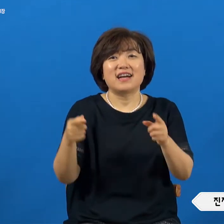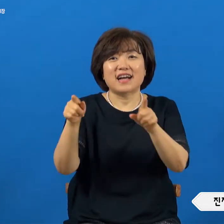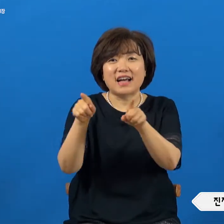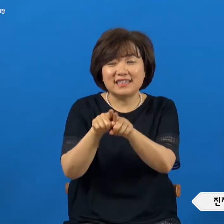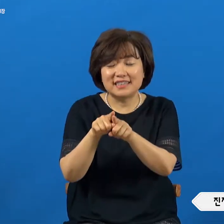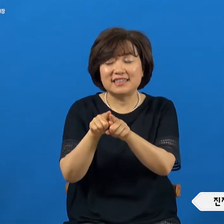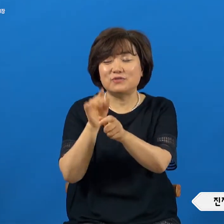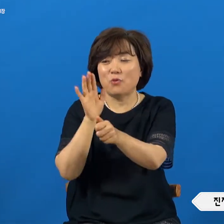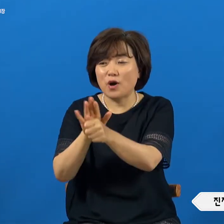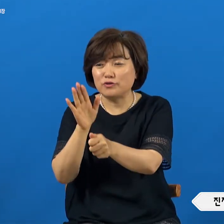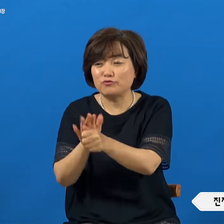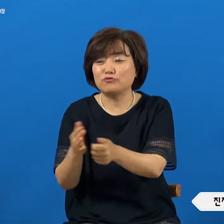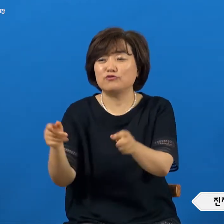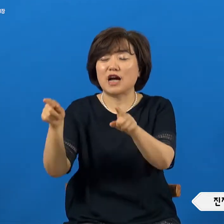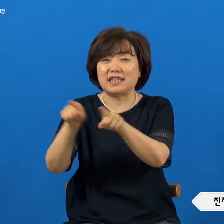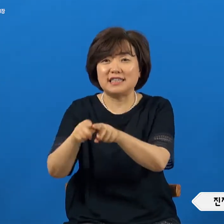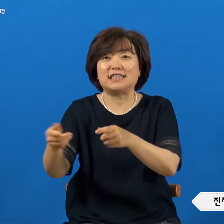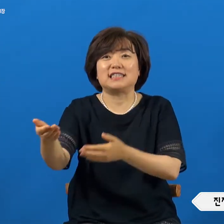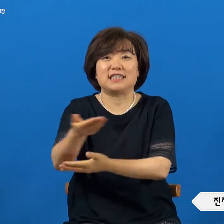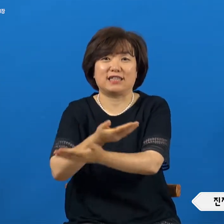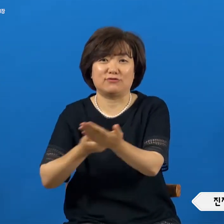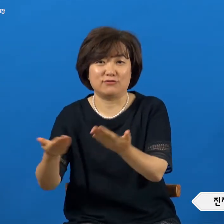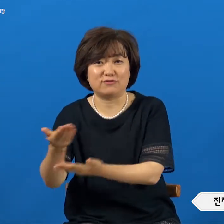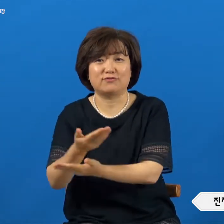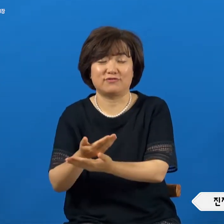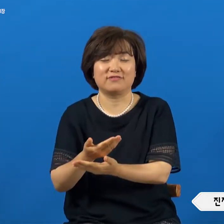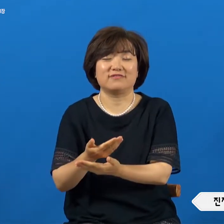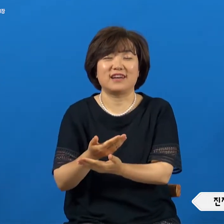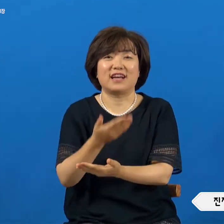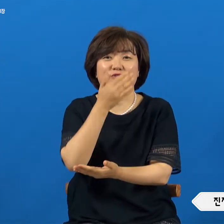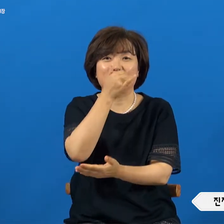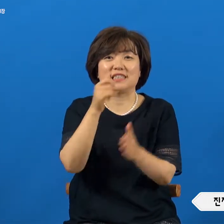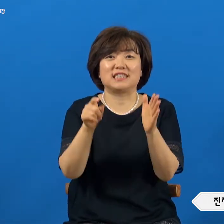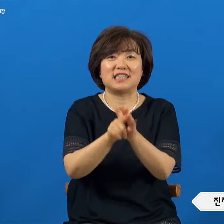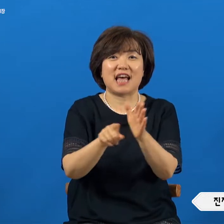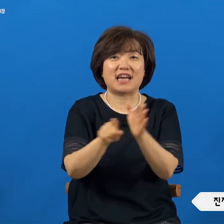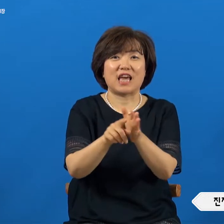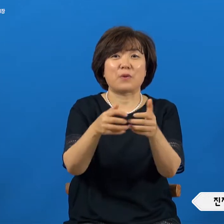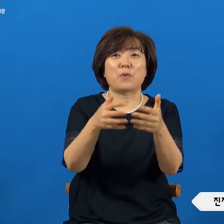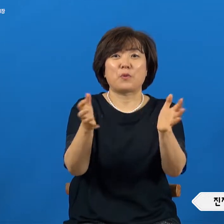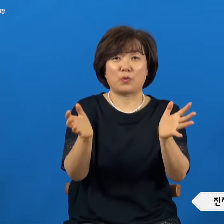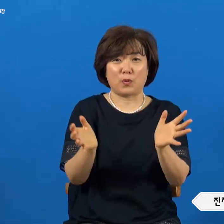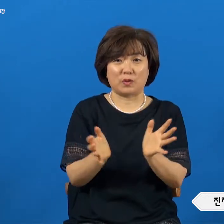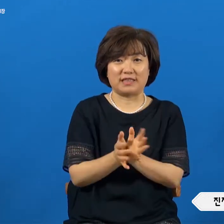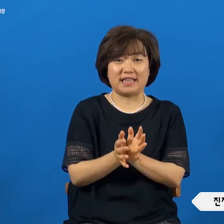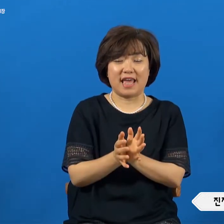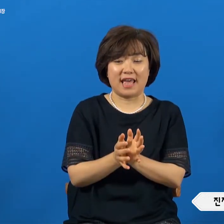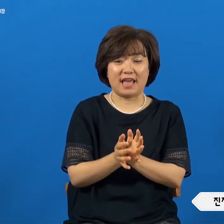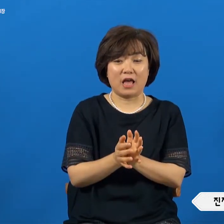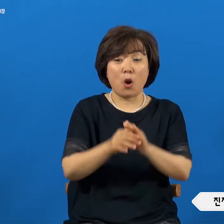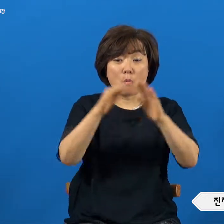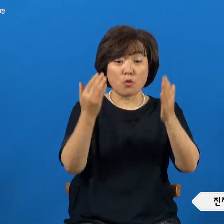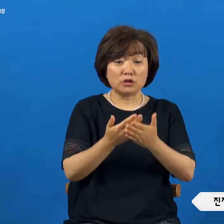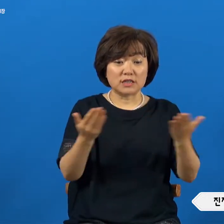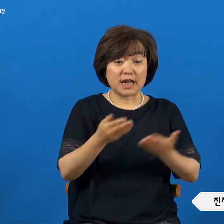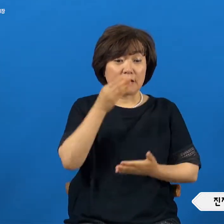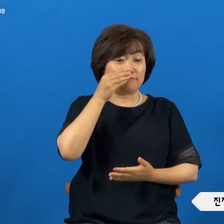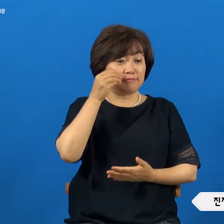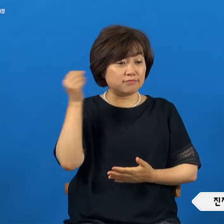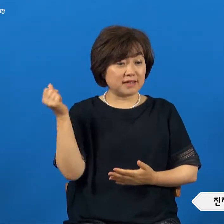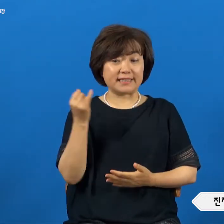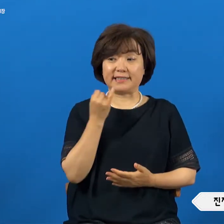기도해주고 함께 나눌 수 있는 신앙의 공동체, 모든 일들이 괜찮을 때는 잘